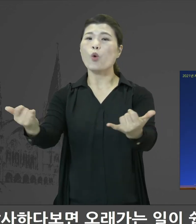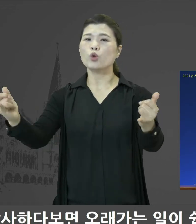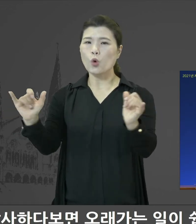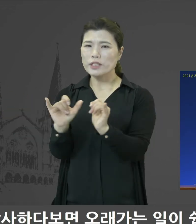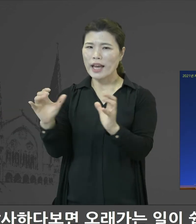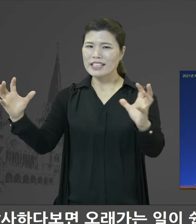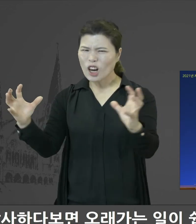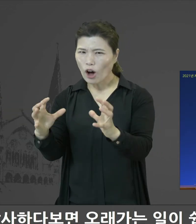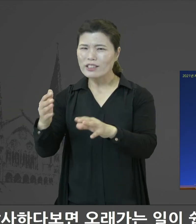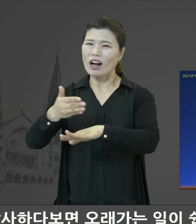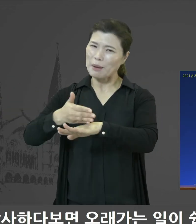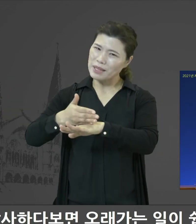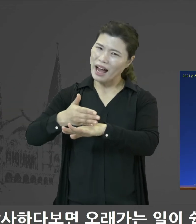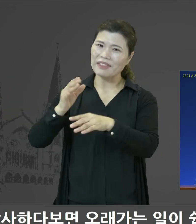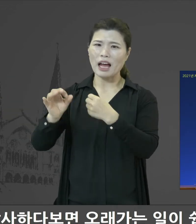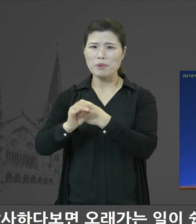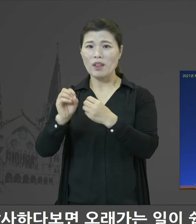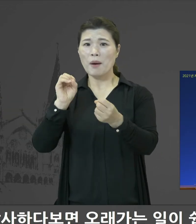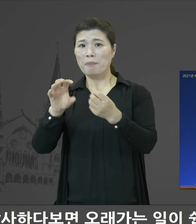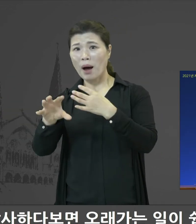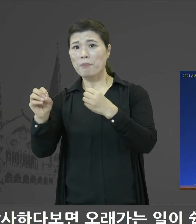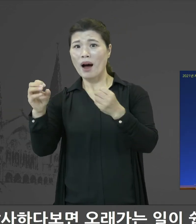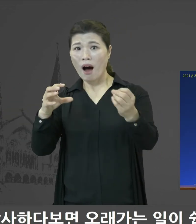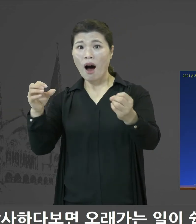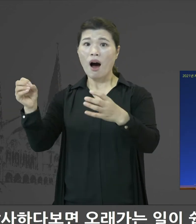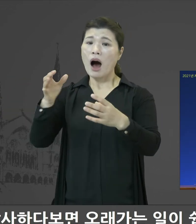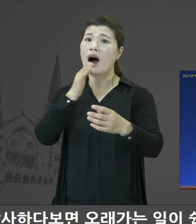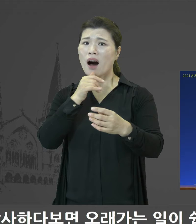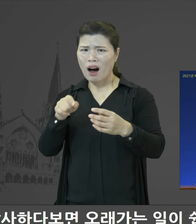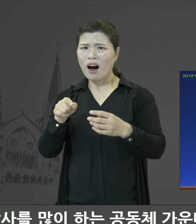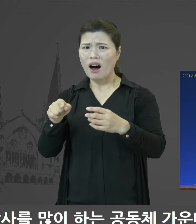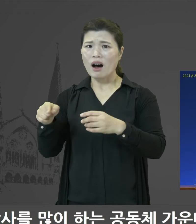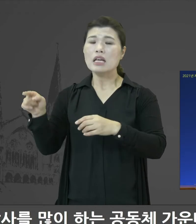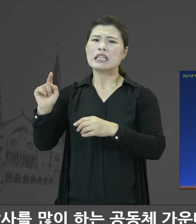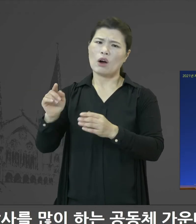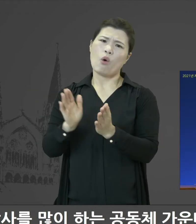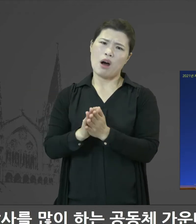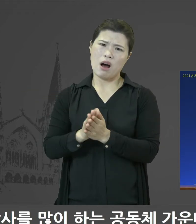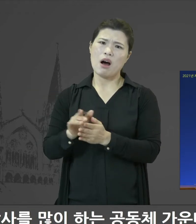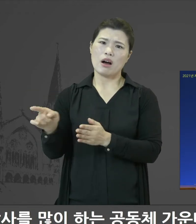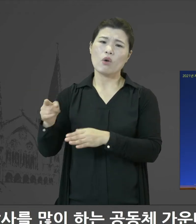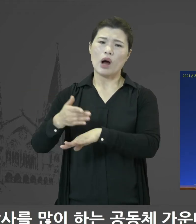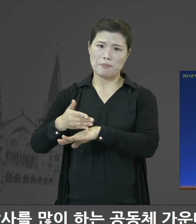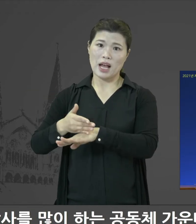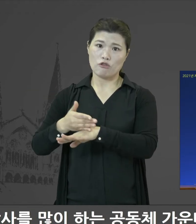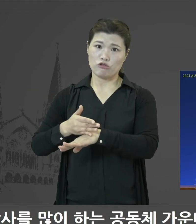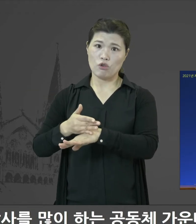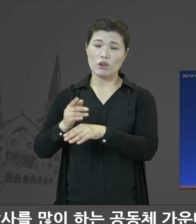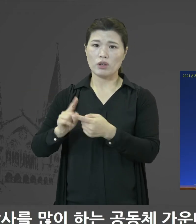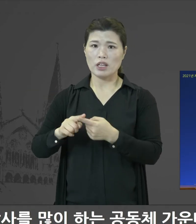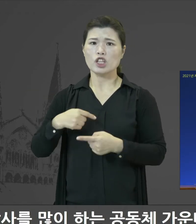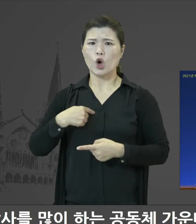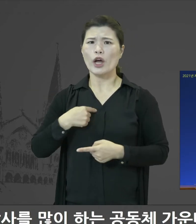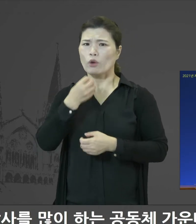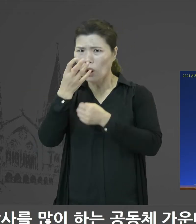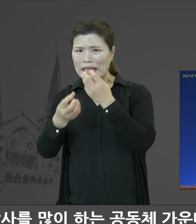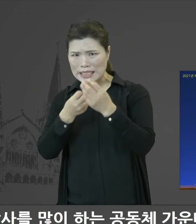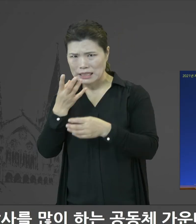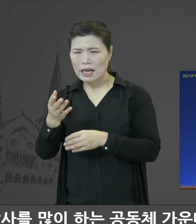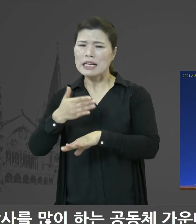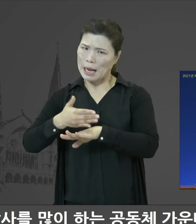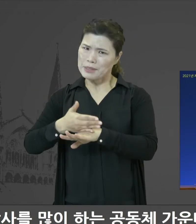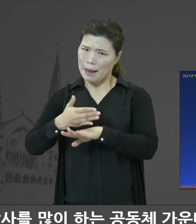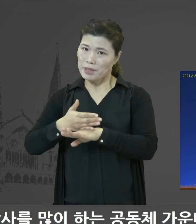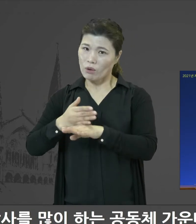있다면, 이 사람이 감사하는데 옆에서 당신은 그런 감사가 있군요, 나에게는 이런 감사가 있습니다,